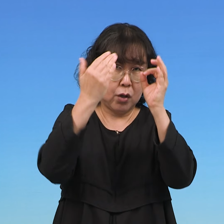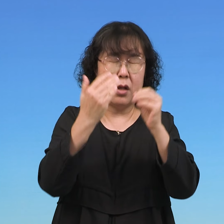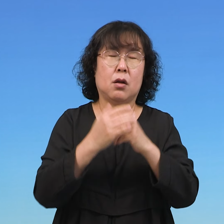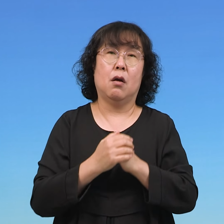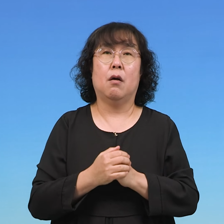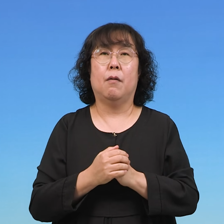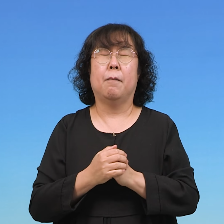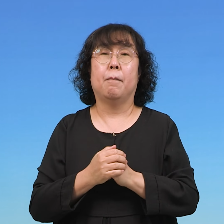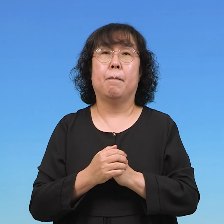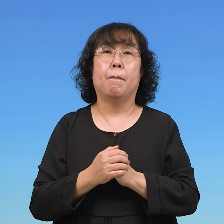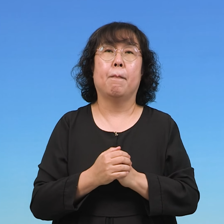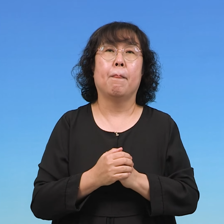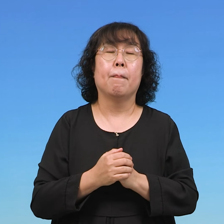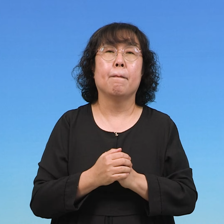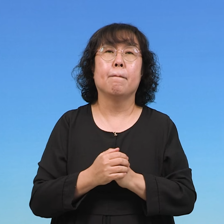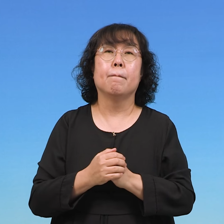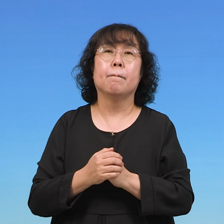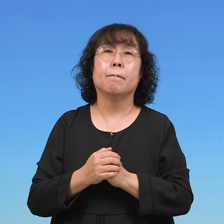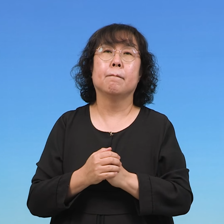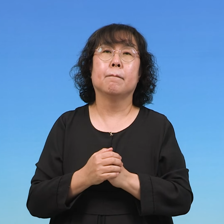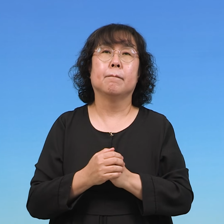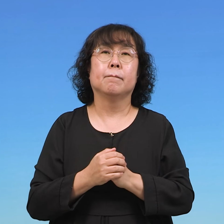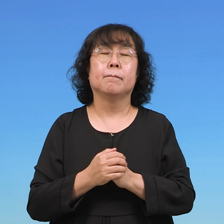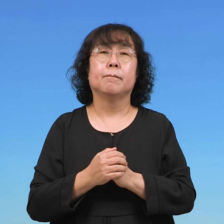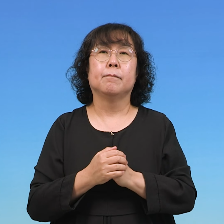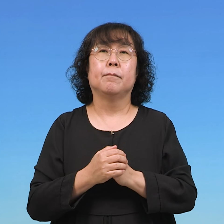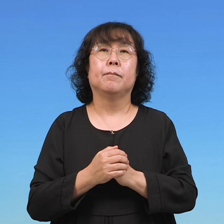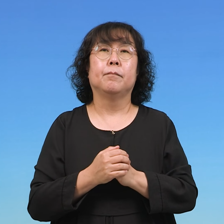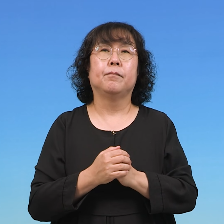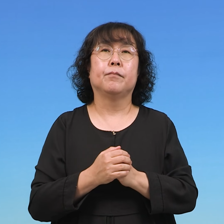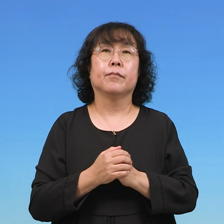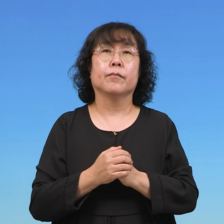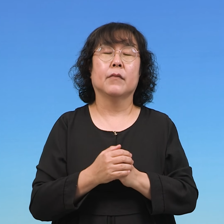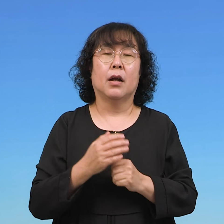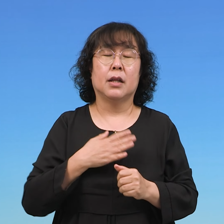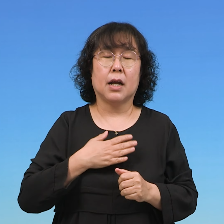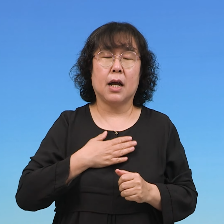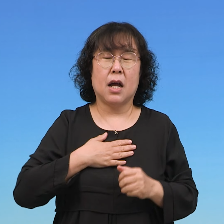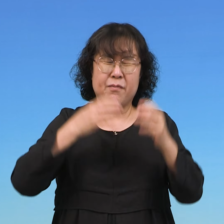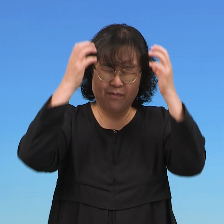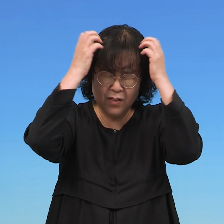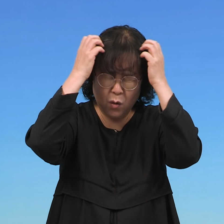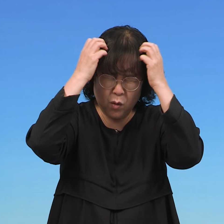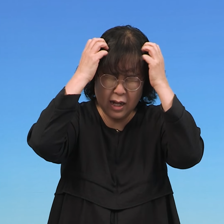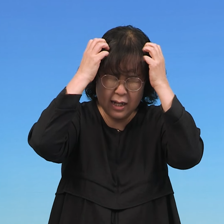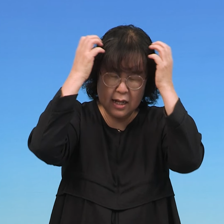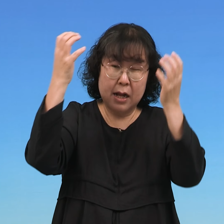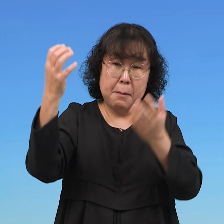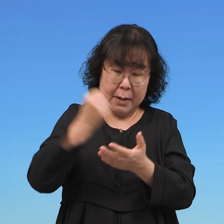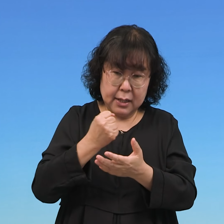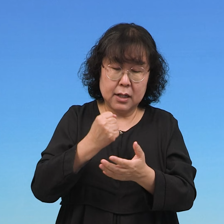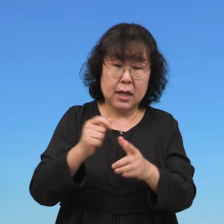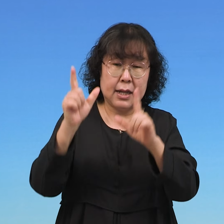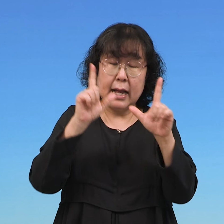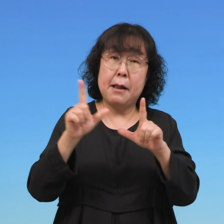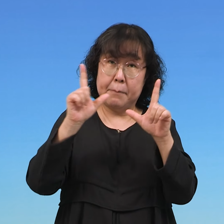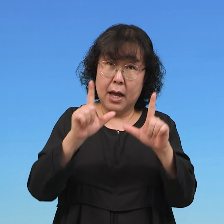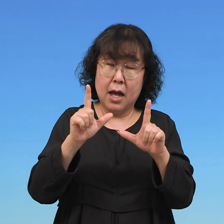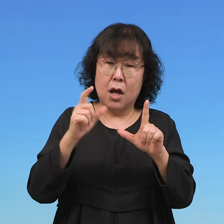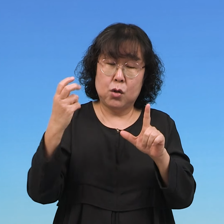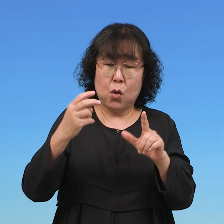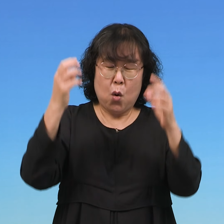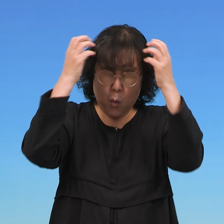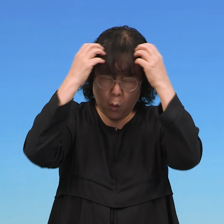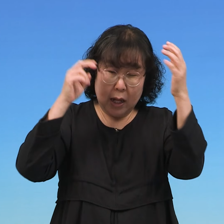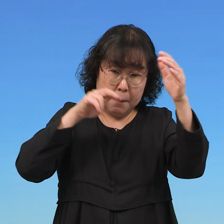뭐 귀에 못이 박히도록 들으시는 거, 기왕의 고난이 찾아오는 게 인생이고